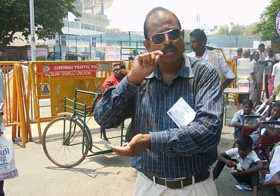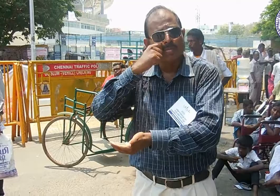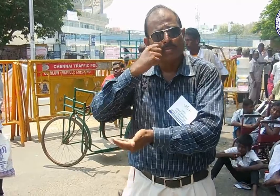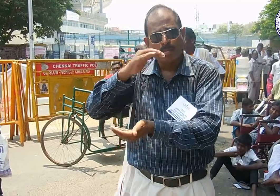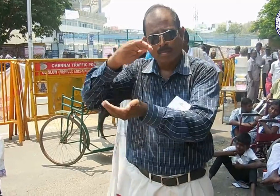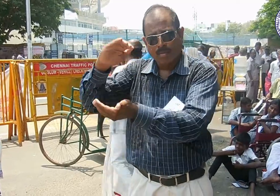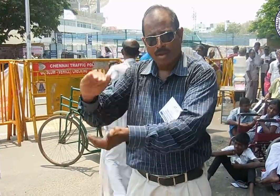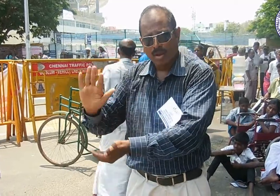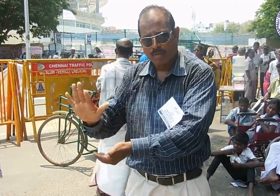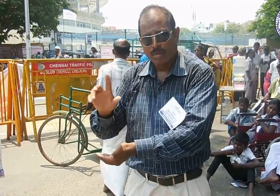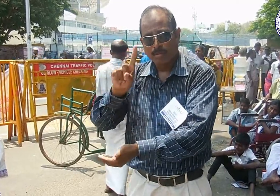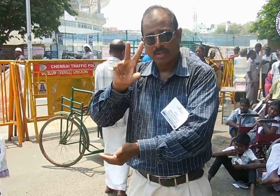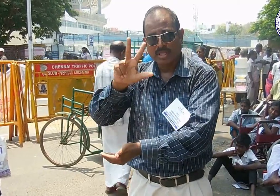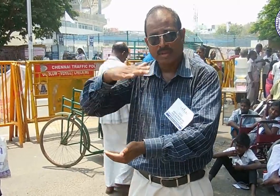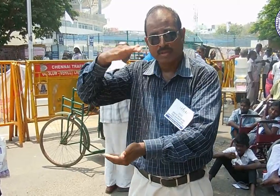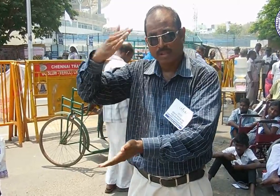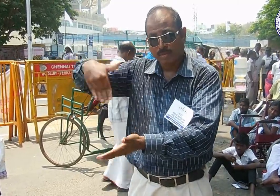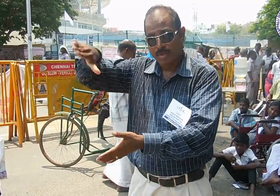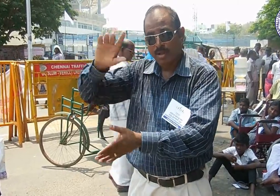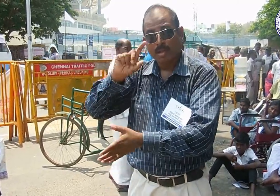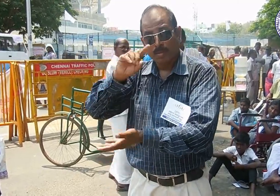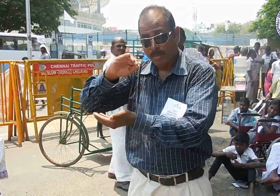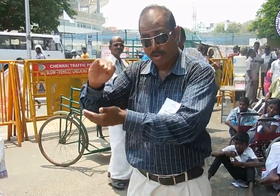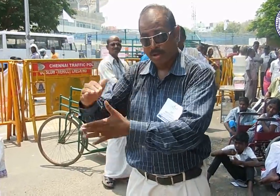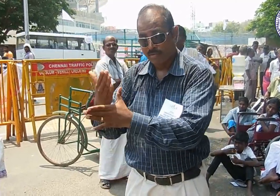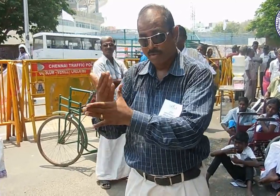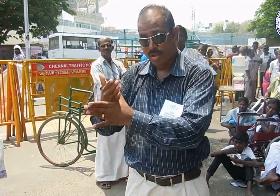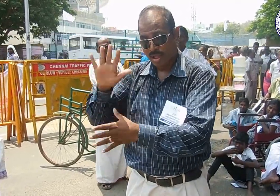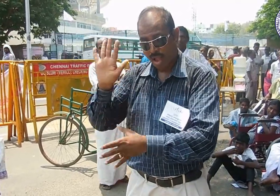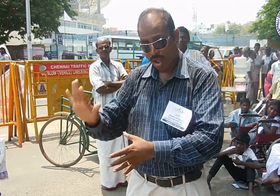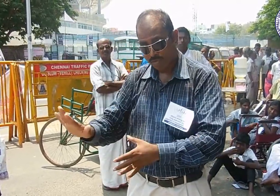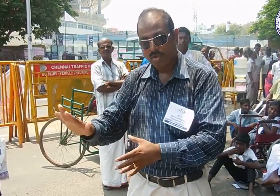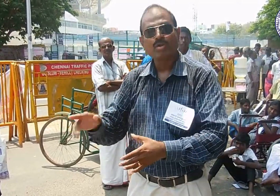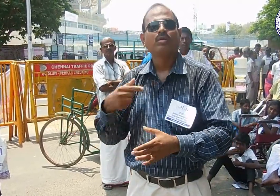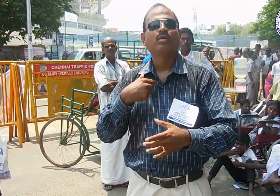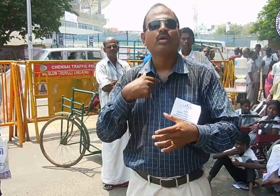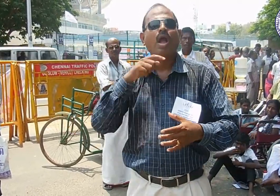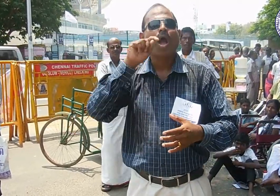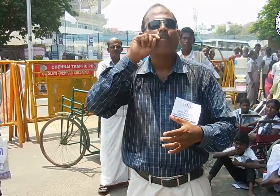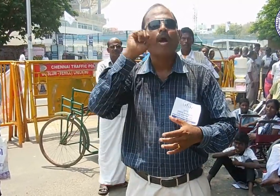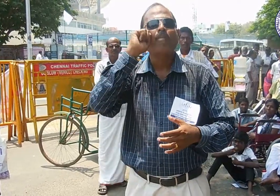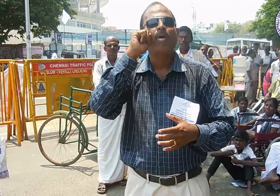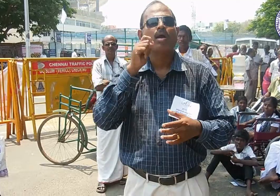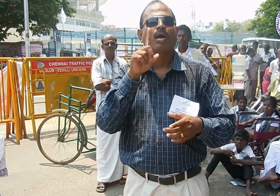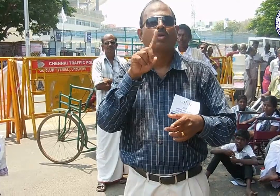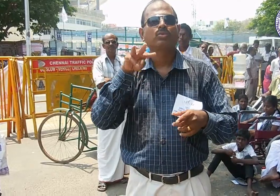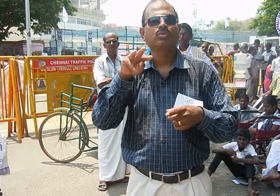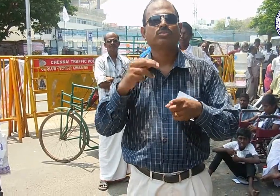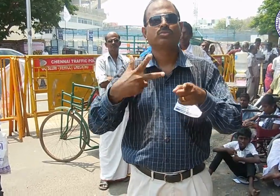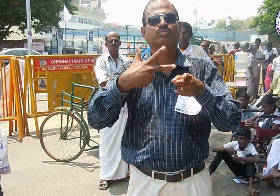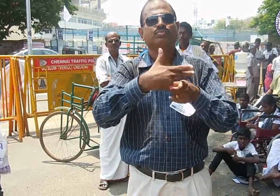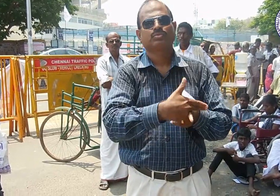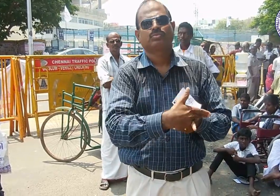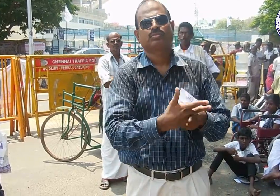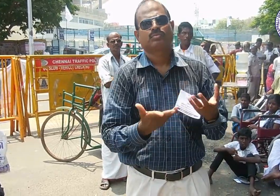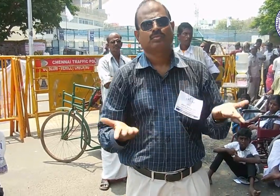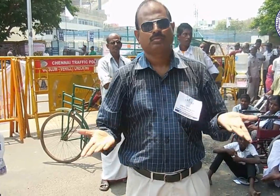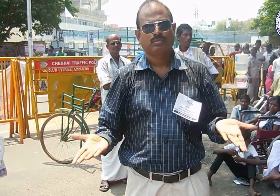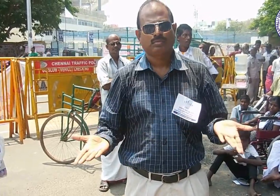அப்படி வாங்கணும் அதனால நமது துறை மூலமே கொடுத்துட்டுதான் சரியான திட்டமாக இருக்குன்றது 2வது துறையும் வரவேற்கக்கூடிய ஒரு